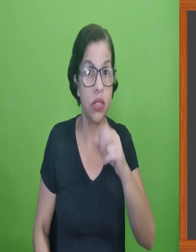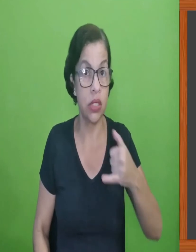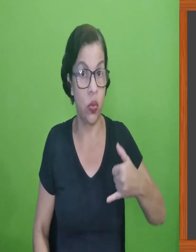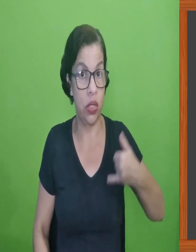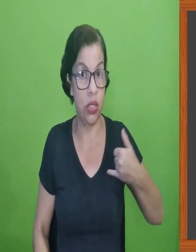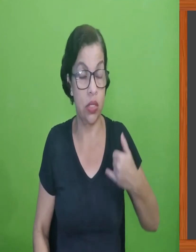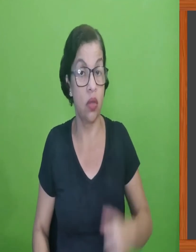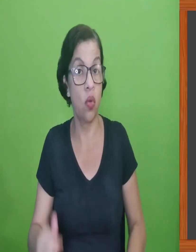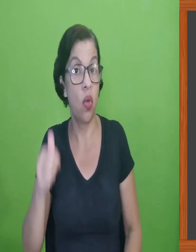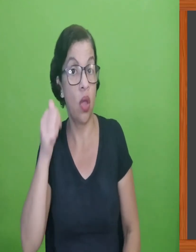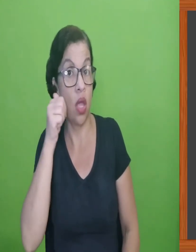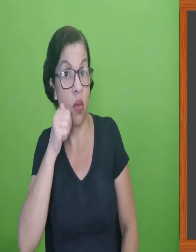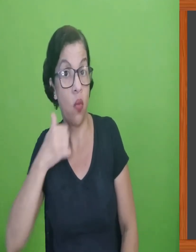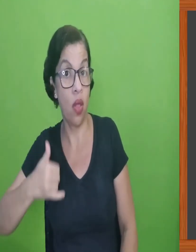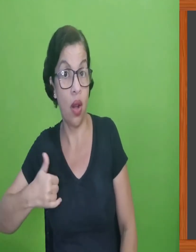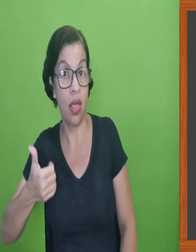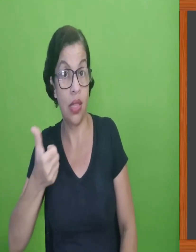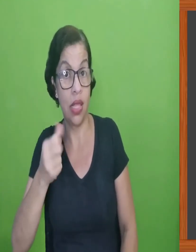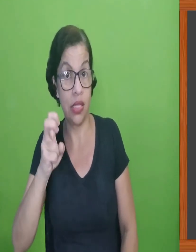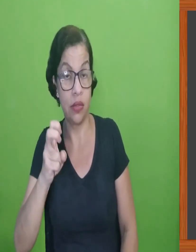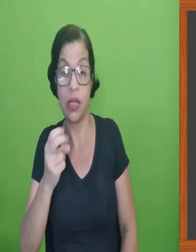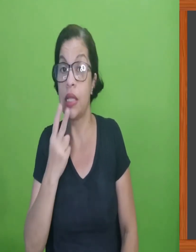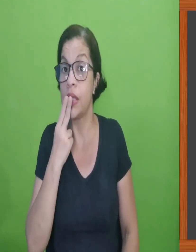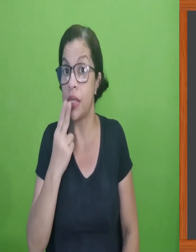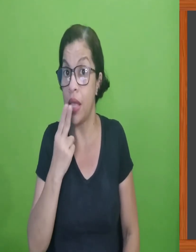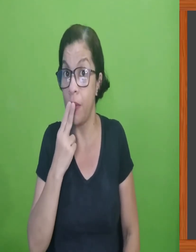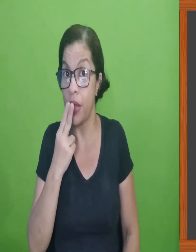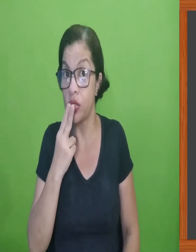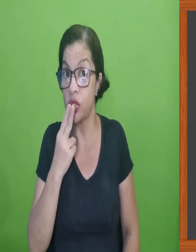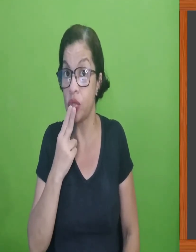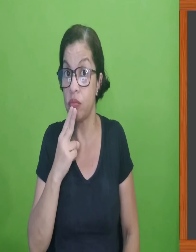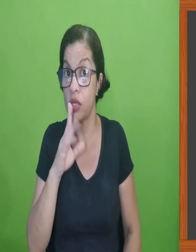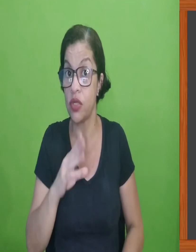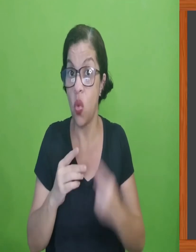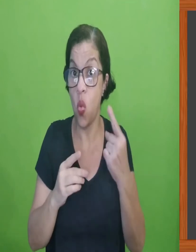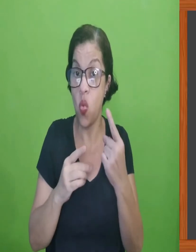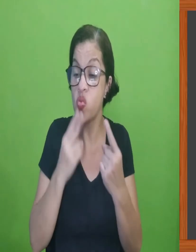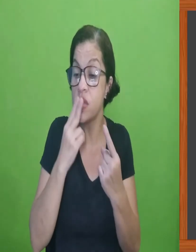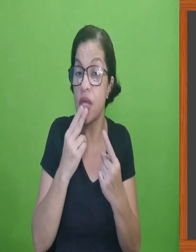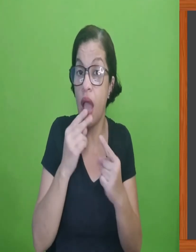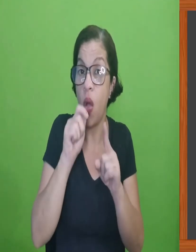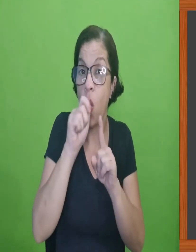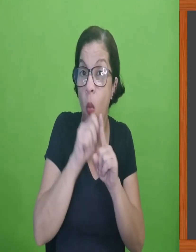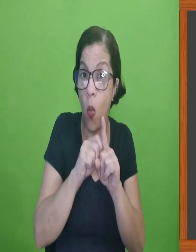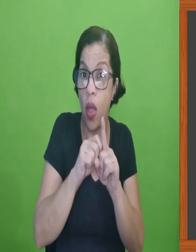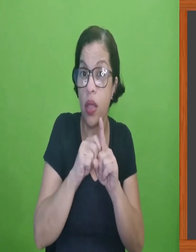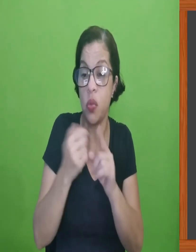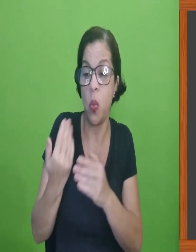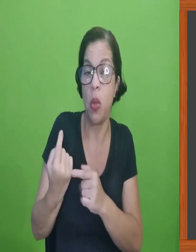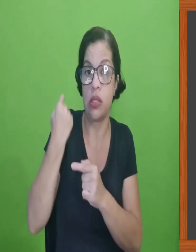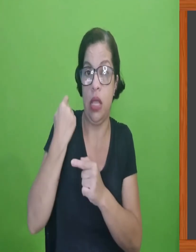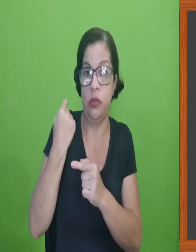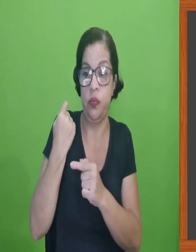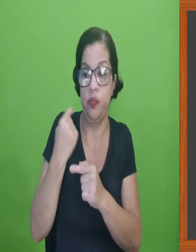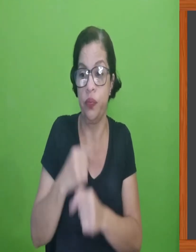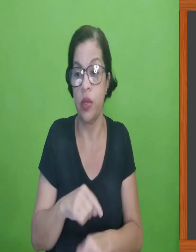para mulheres 65 anos. Tabagismo, pelo menos um cigarro no último mês. Hipertensão